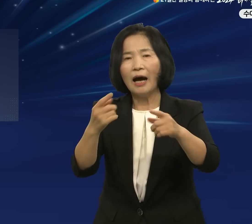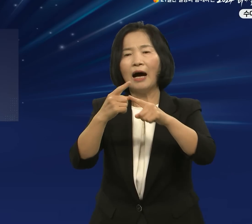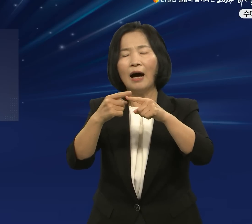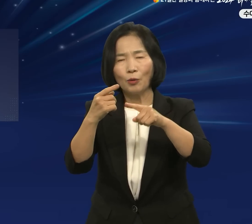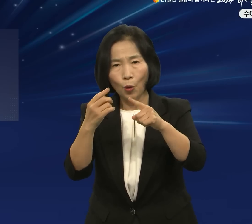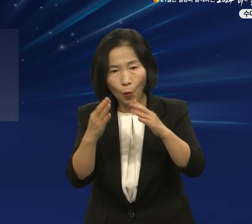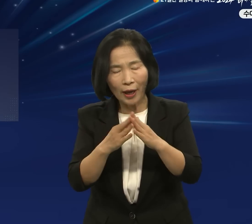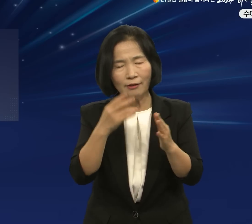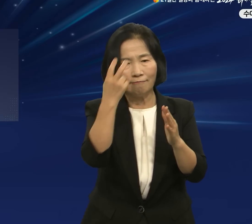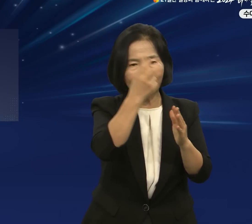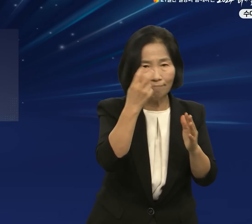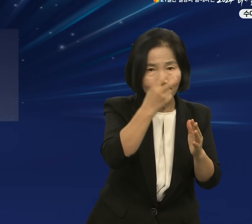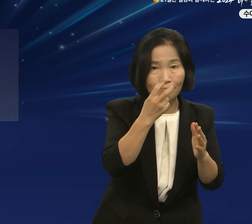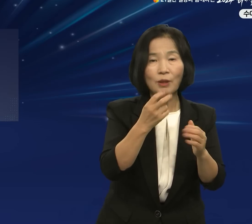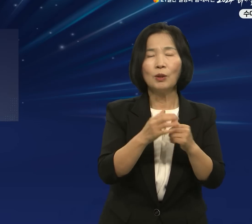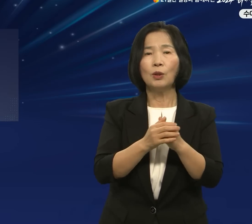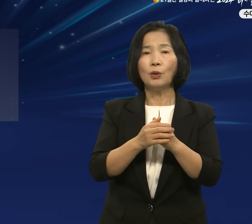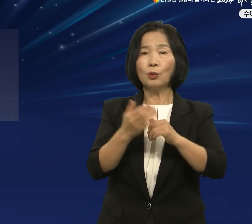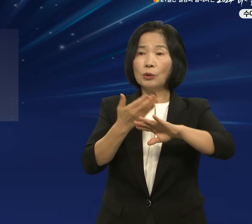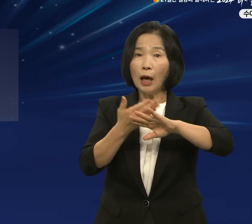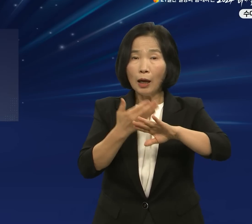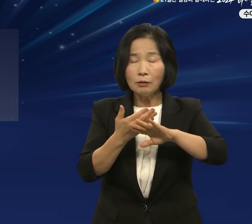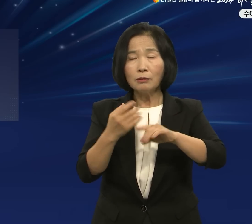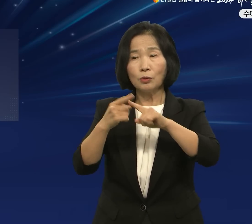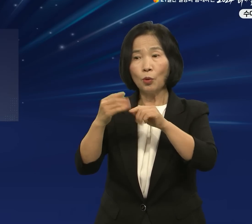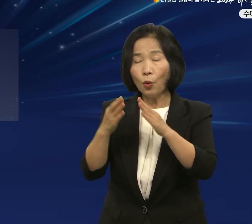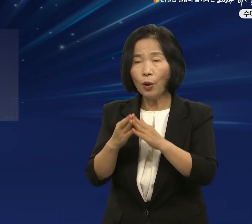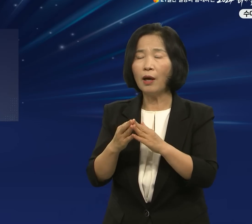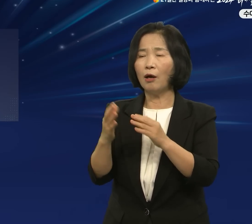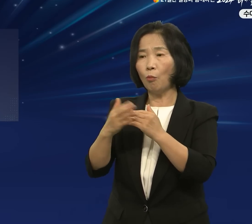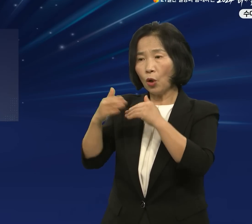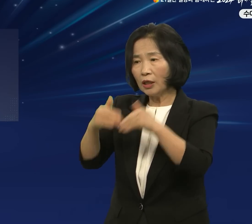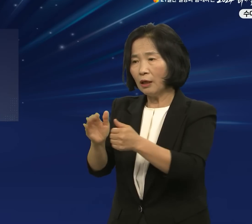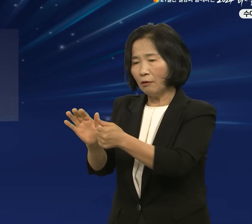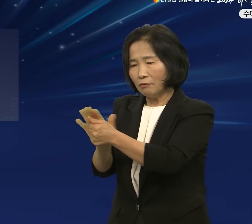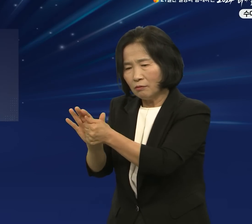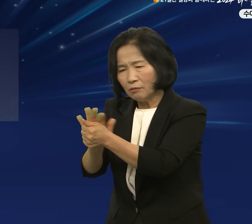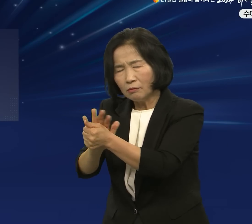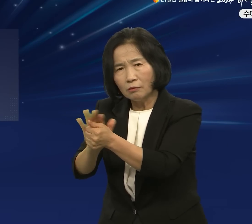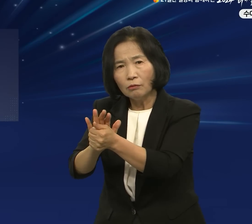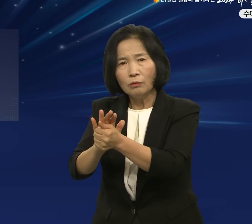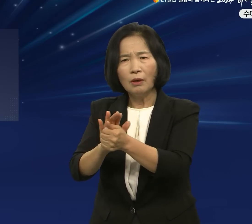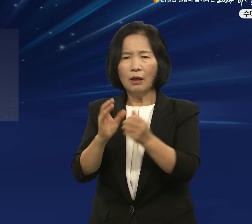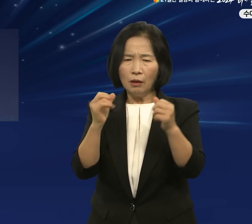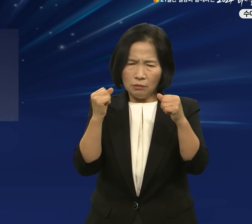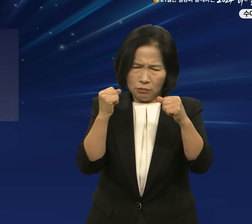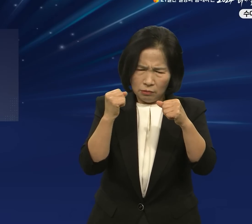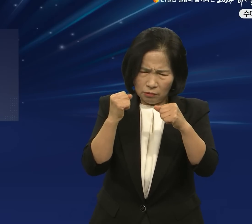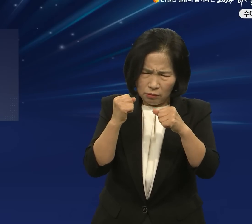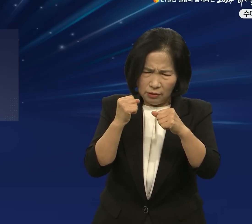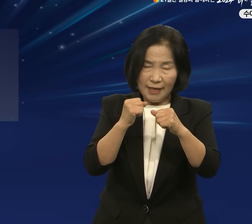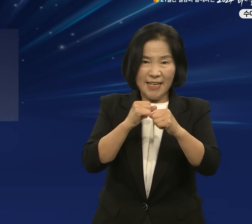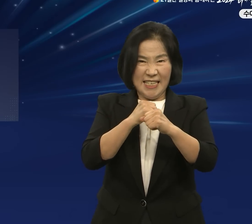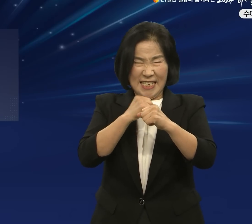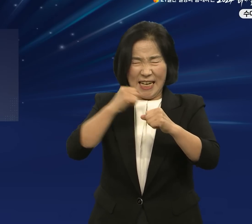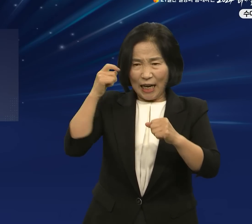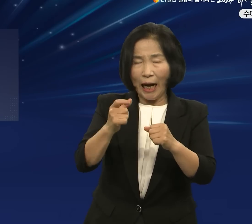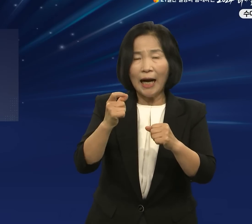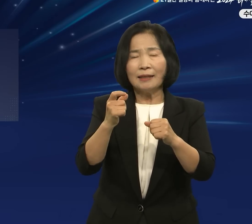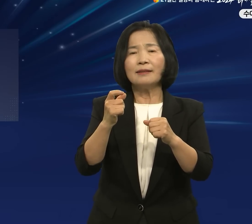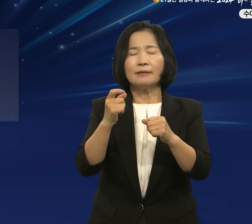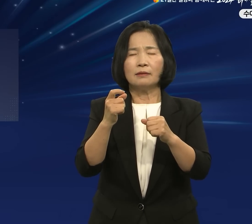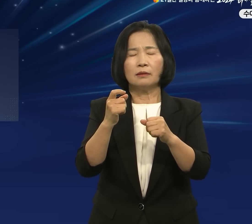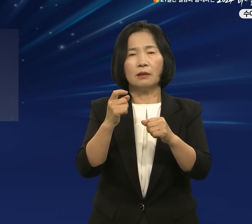또 다른 교회와 목회자를 섬기고 무너져가는 농촌교회를 지키는 냄새나는 된장이